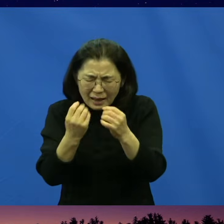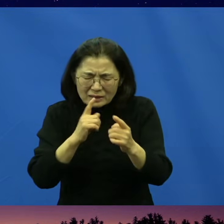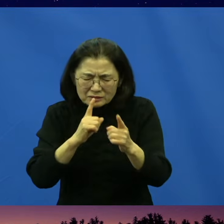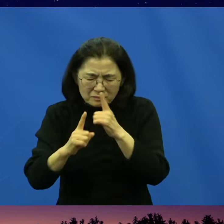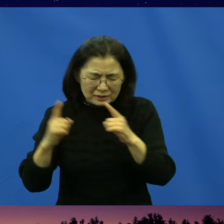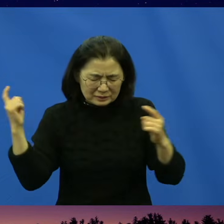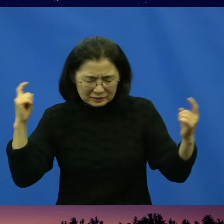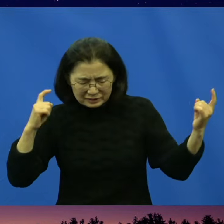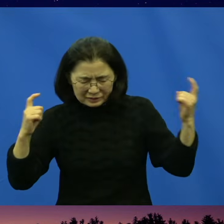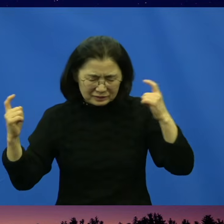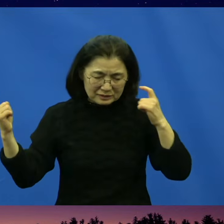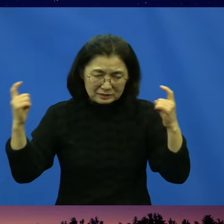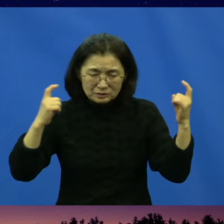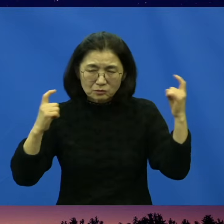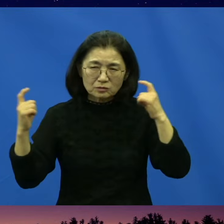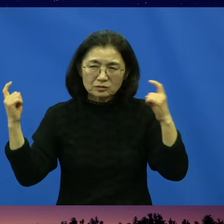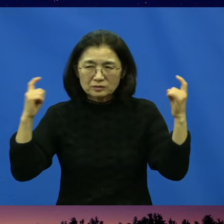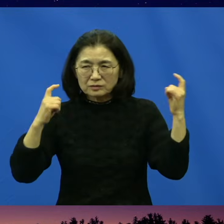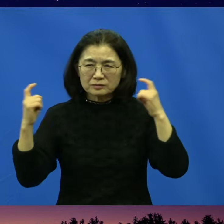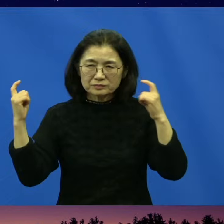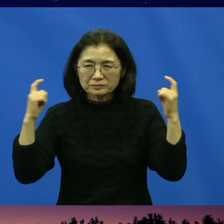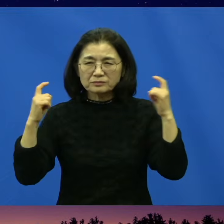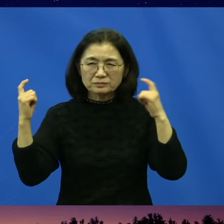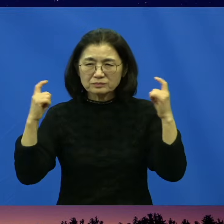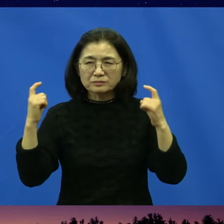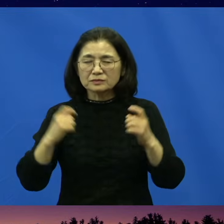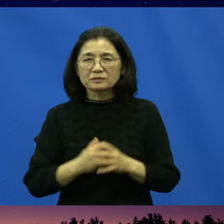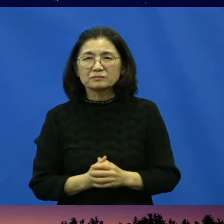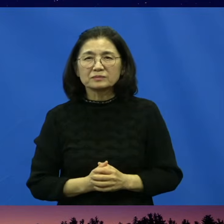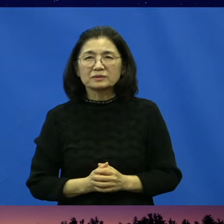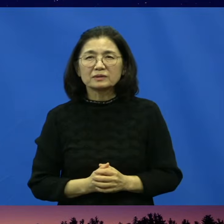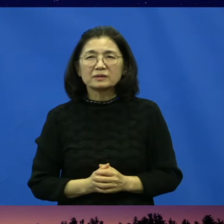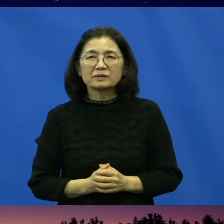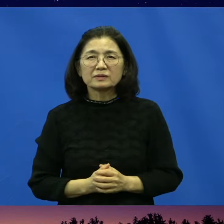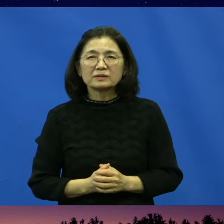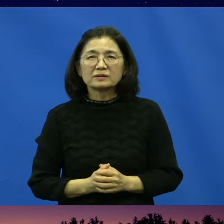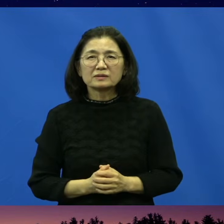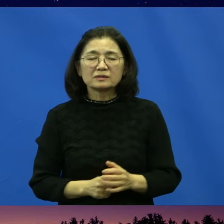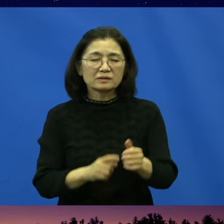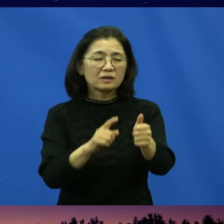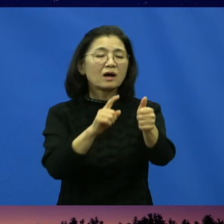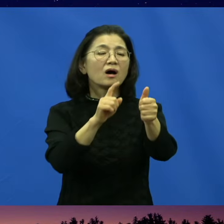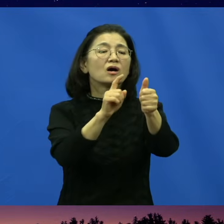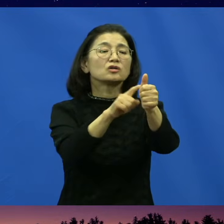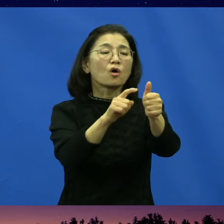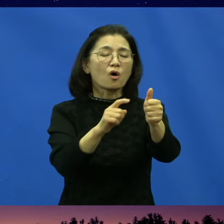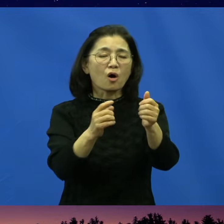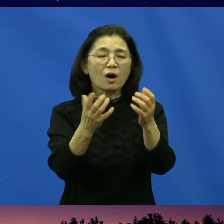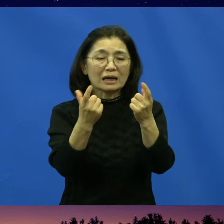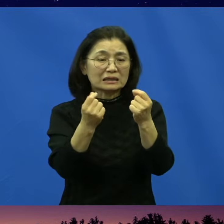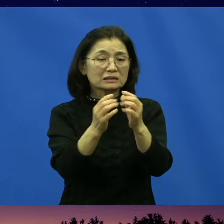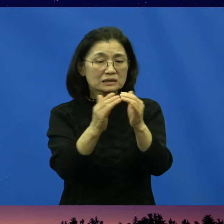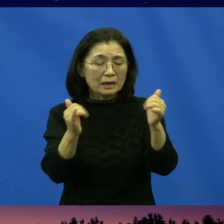위협으로 들리고 어떤 말들은 유혹으로 들립니다. 너 같은 사람한테 하나님 관심 없어.